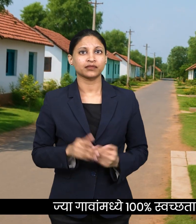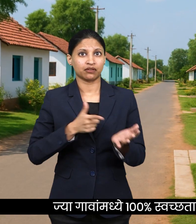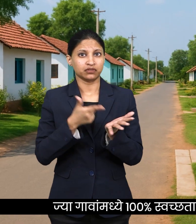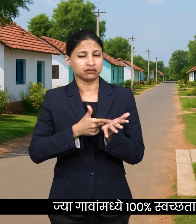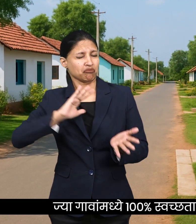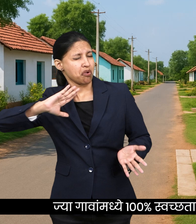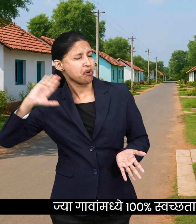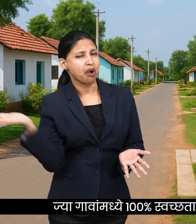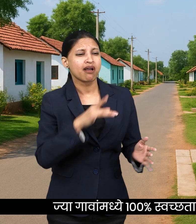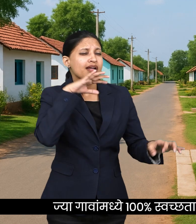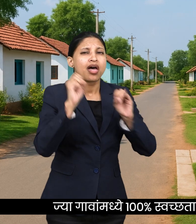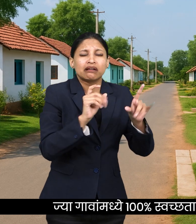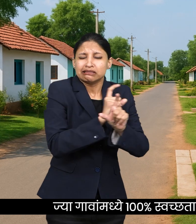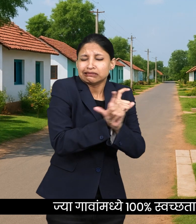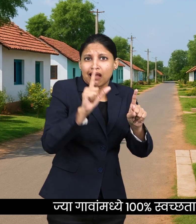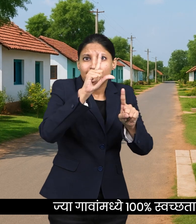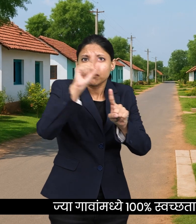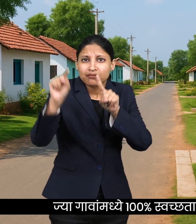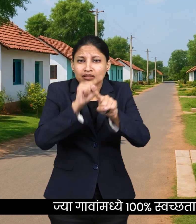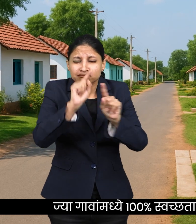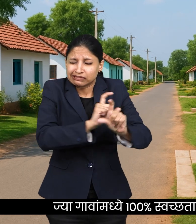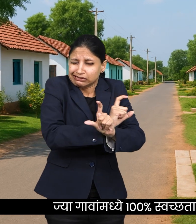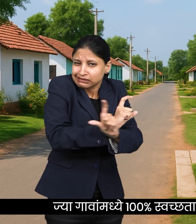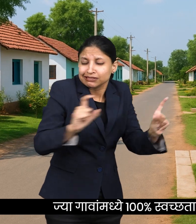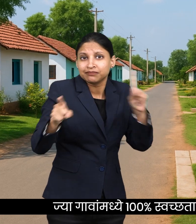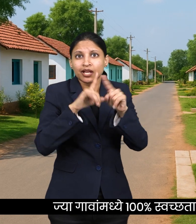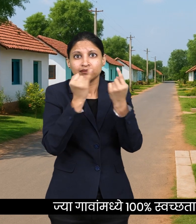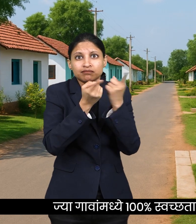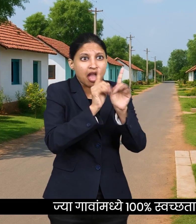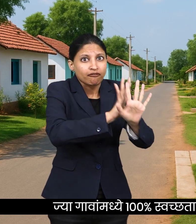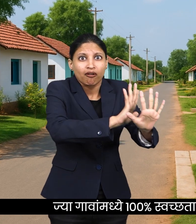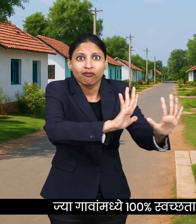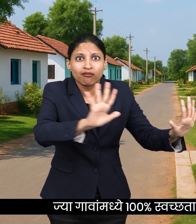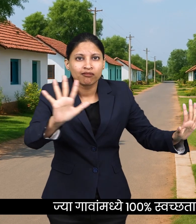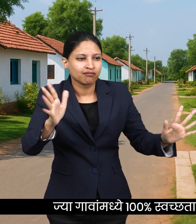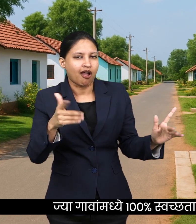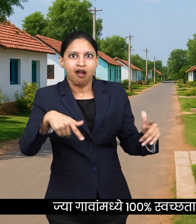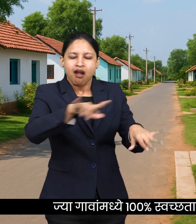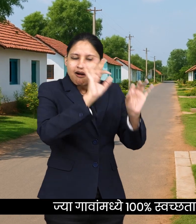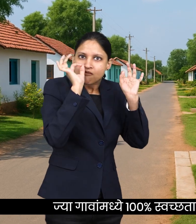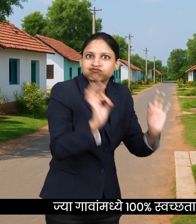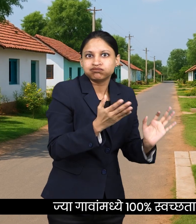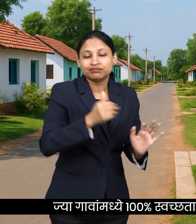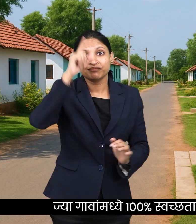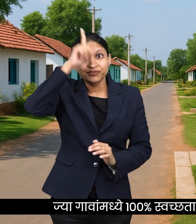ज्या गावांमध्ये 100% स्वच्छता आहे आणि प्रत्येक घरात शौचालय आहे,